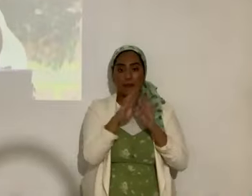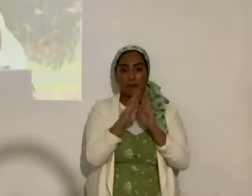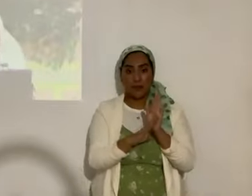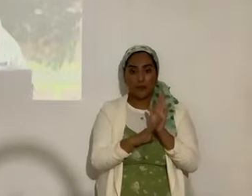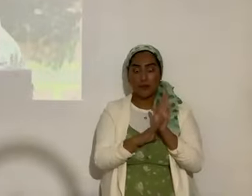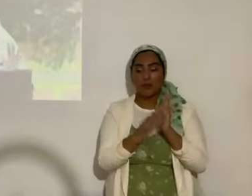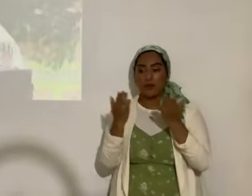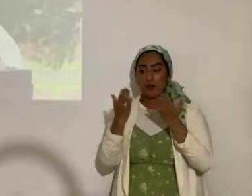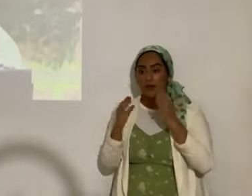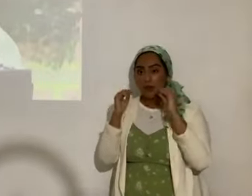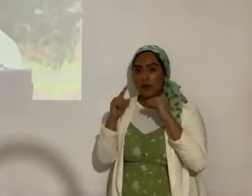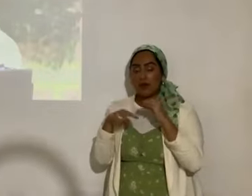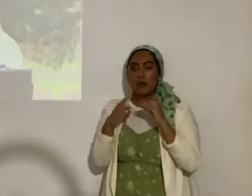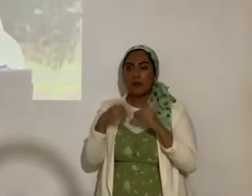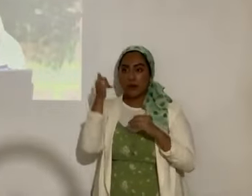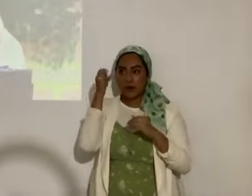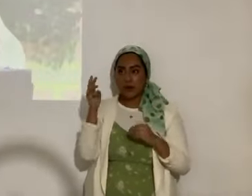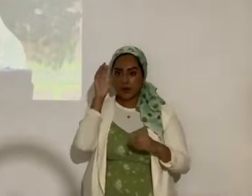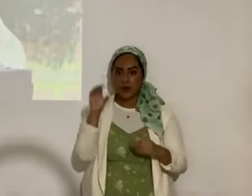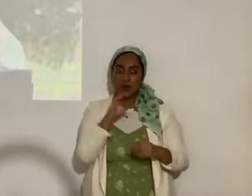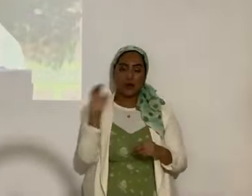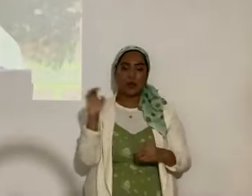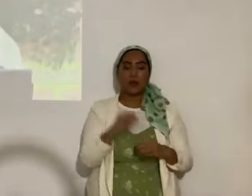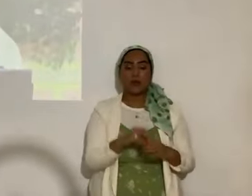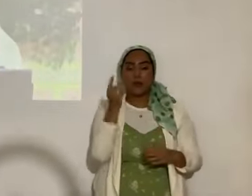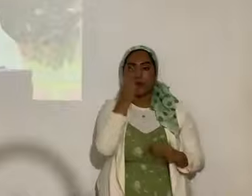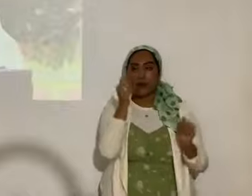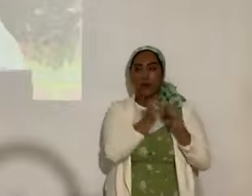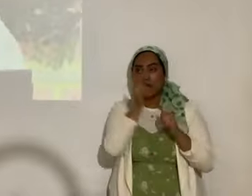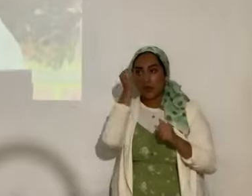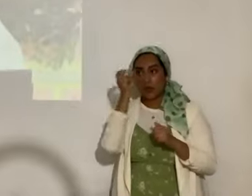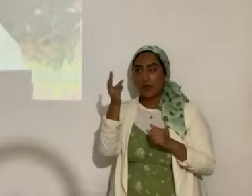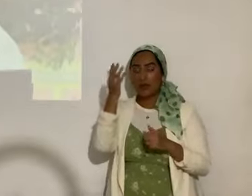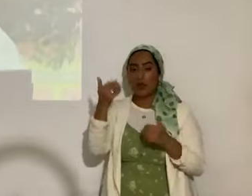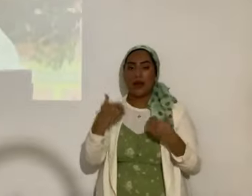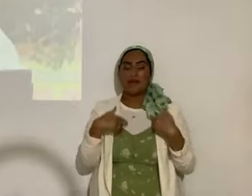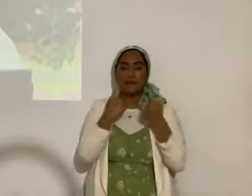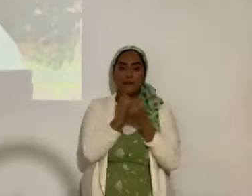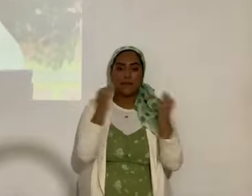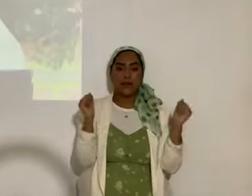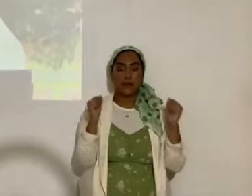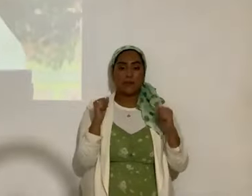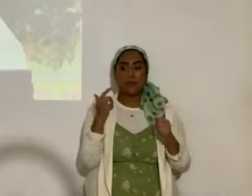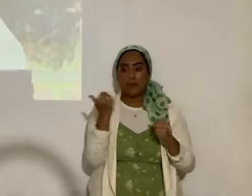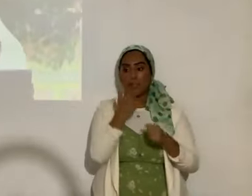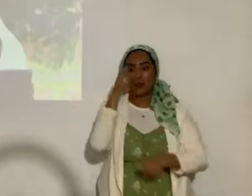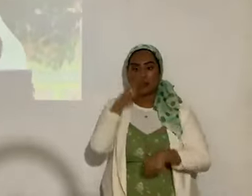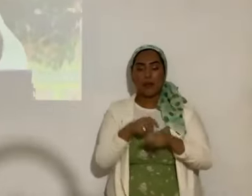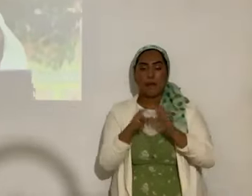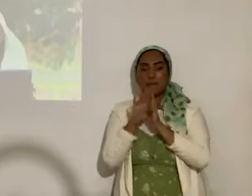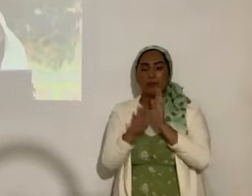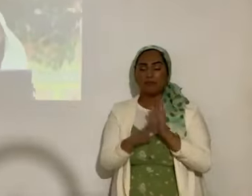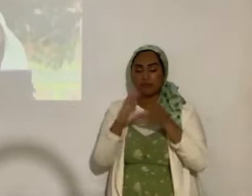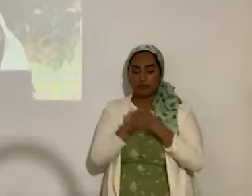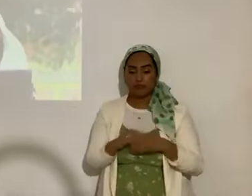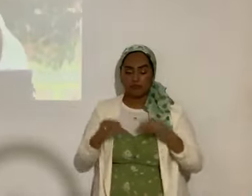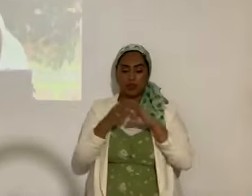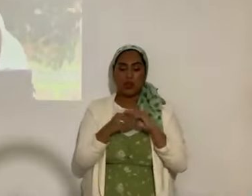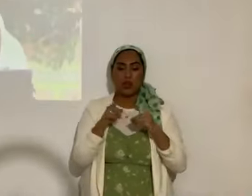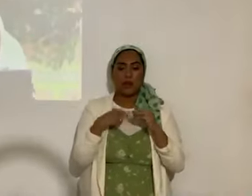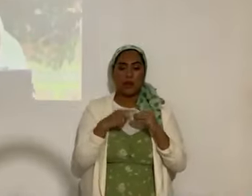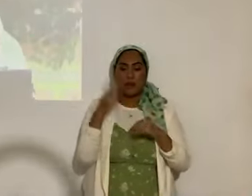nos menciona al sacrificio de yahshua porque solamente en salvación porque todo el tiempo la Biblia habla de